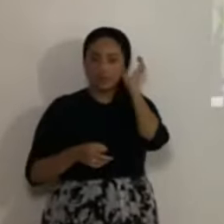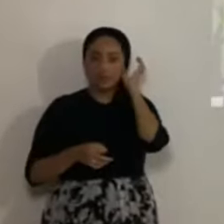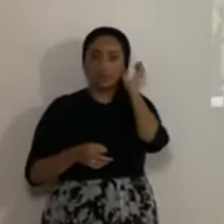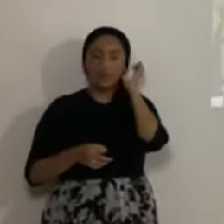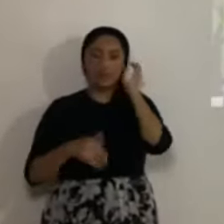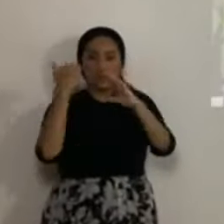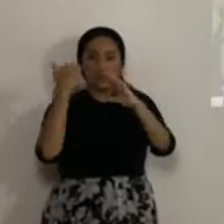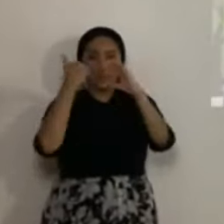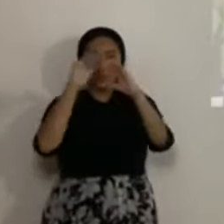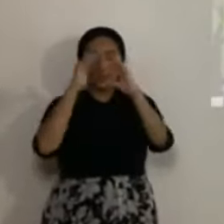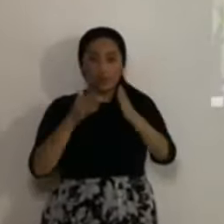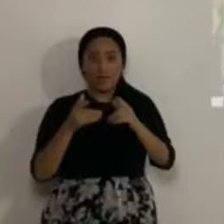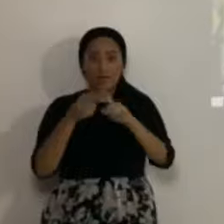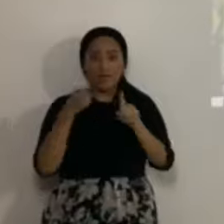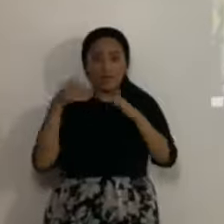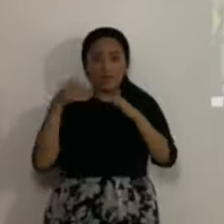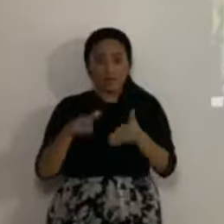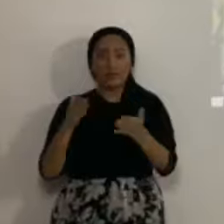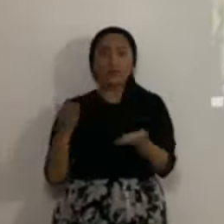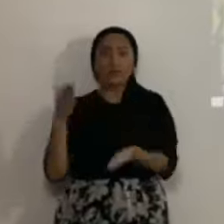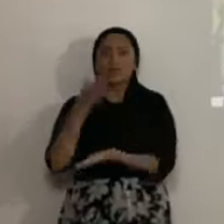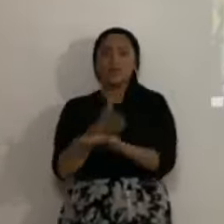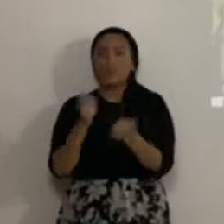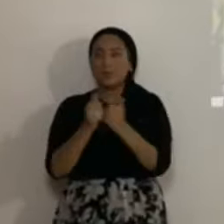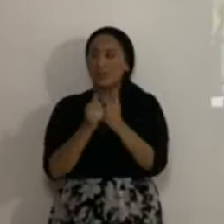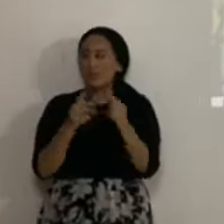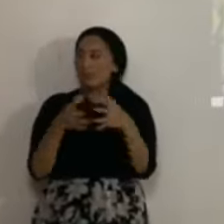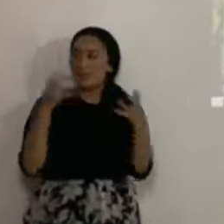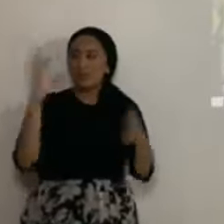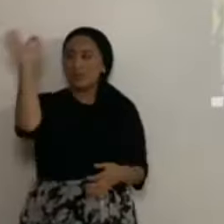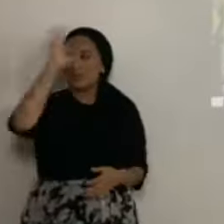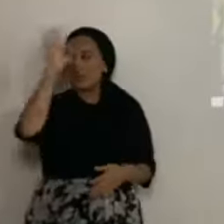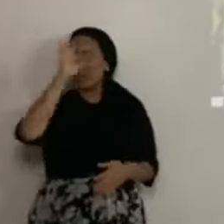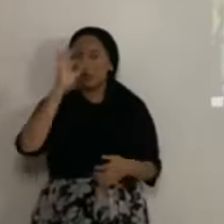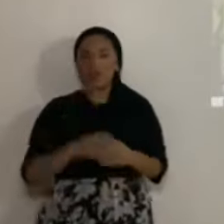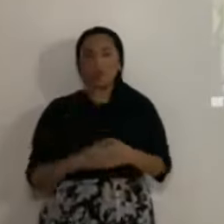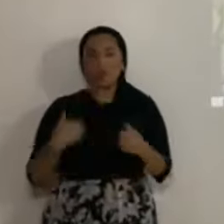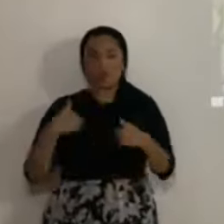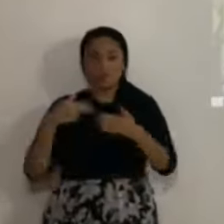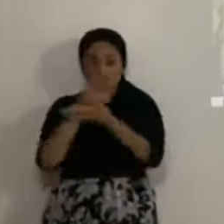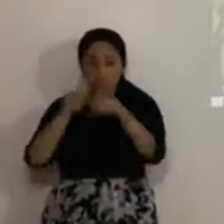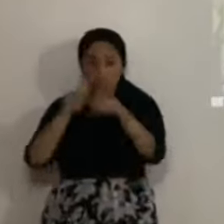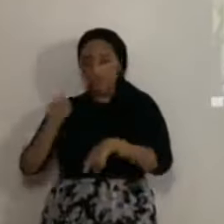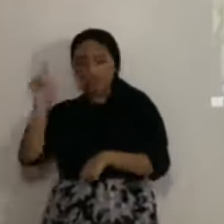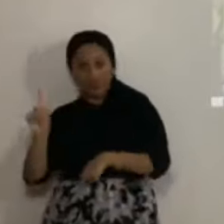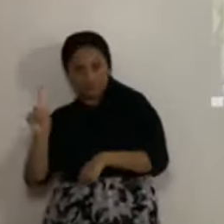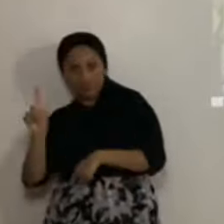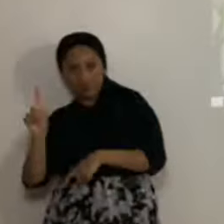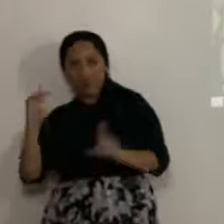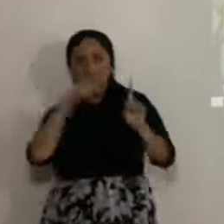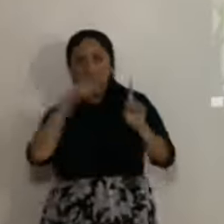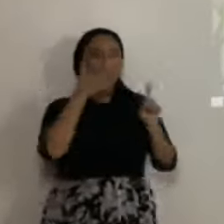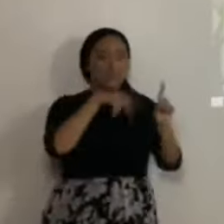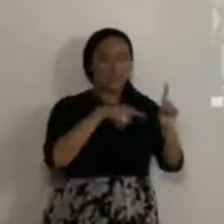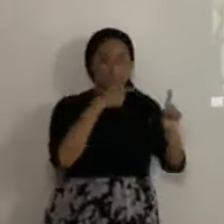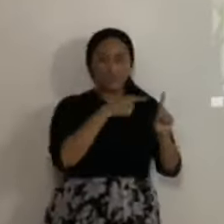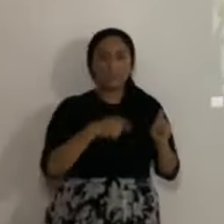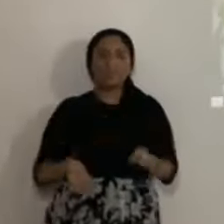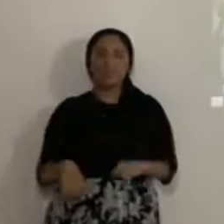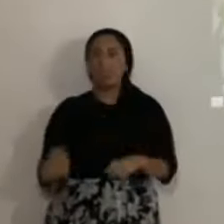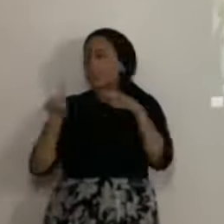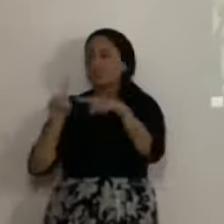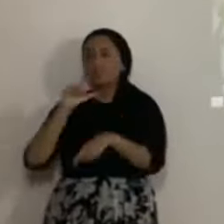un mensajero de la muerte puede llegar con cosas tan tontas como esta, este es un santo y es un mensajero de la muerte, a este ya no